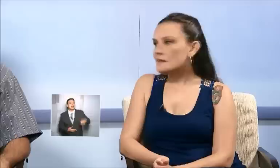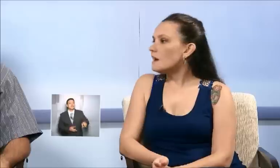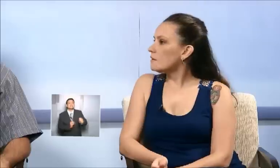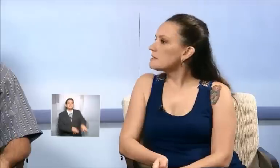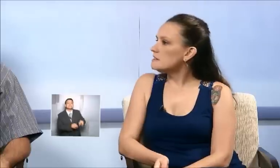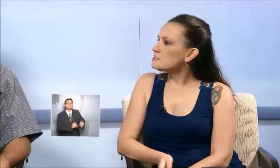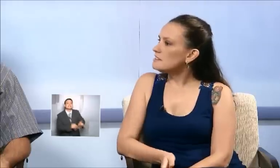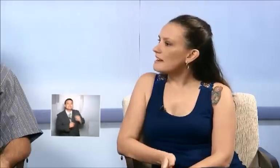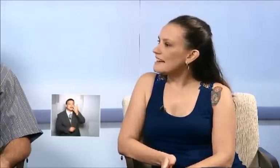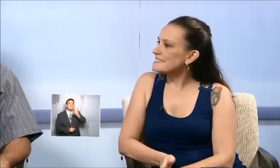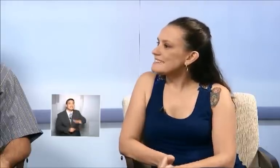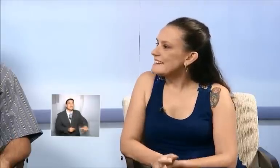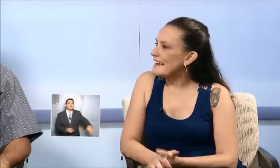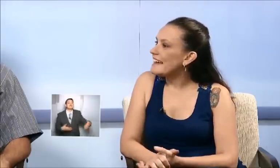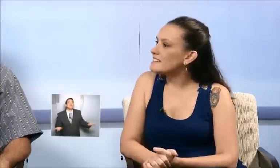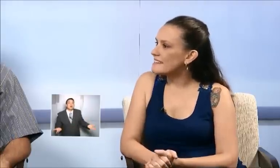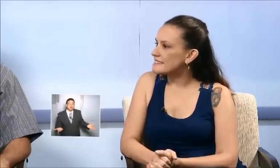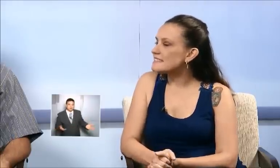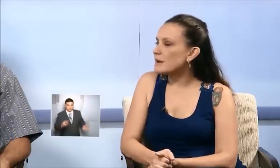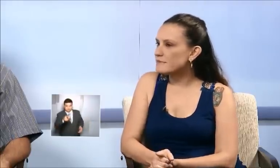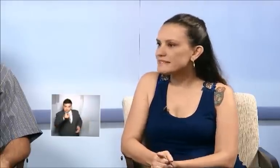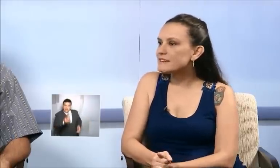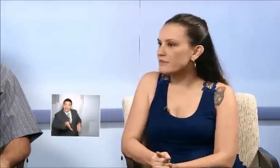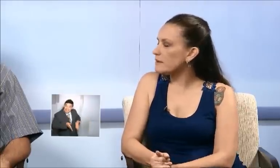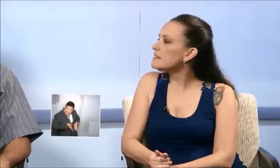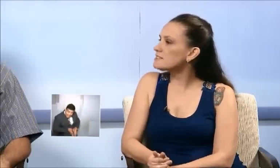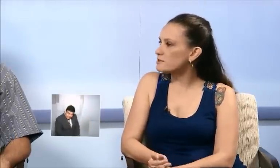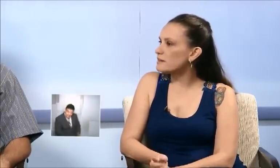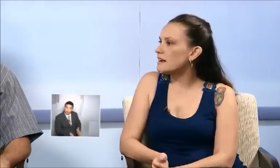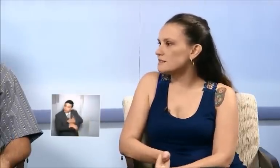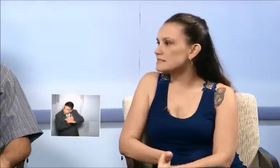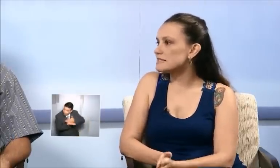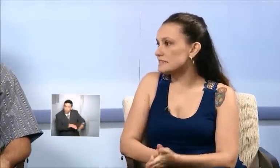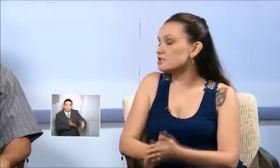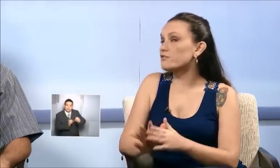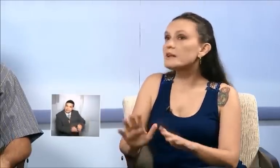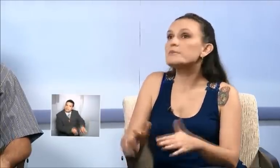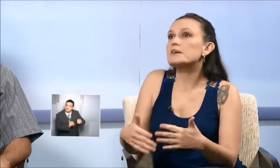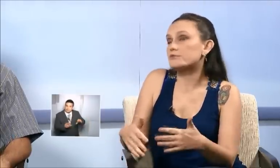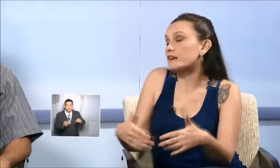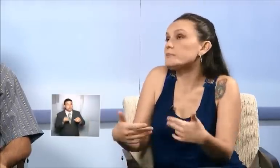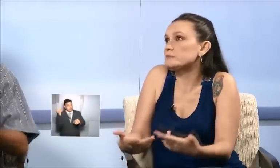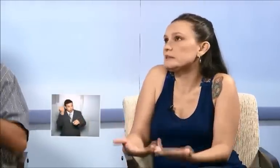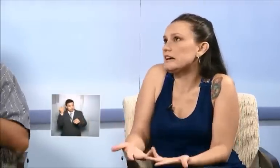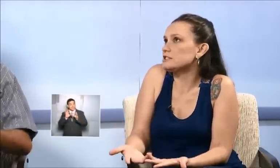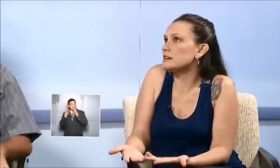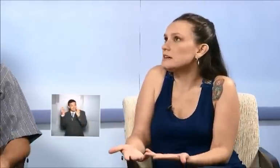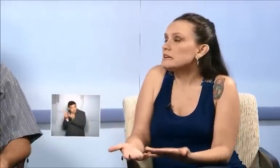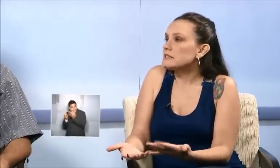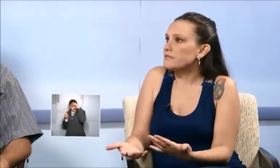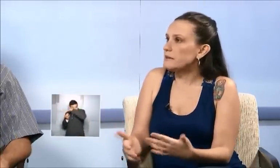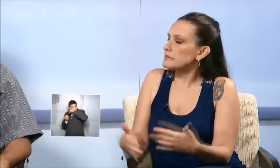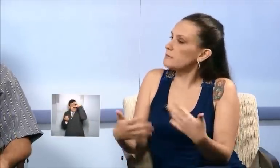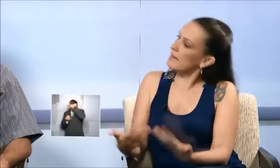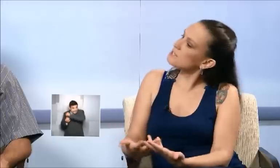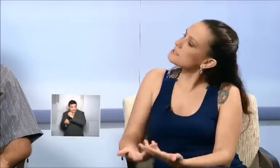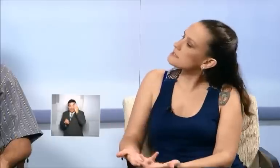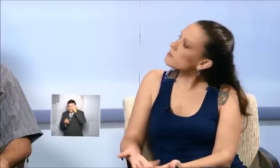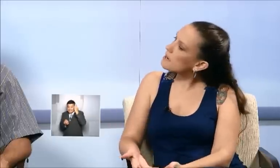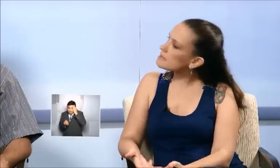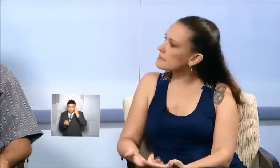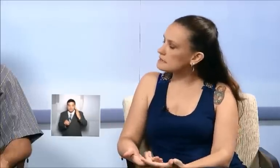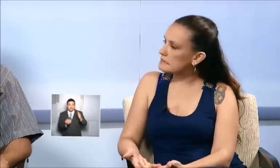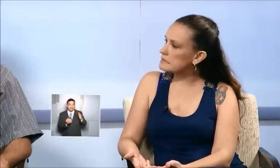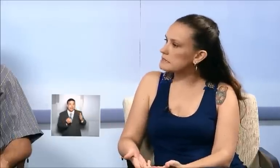O ideal é que desde que nasce, né? Se a mãe, se a família já souber a língua de sinais, se já houver a possibilidade da família saber na